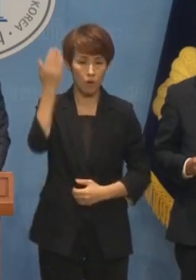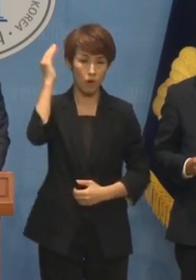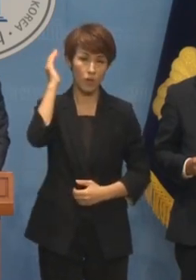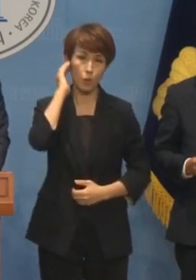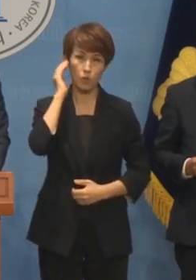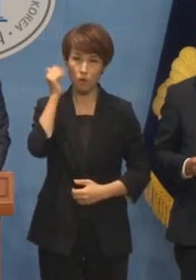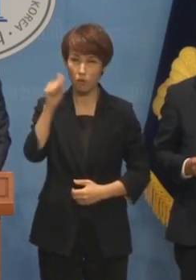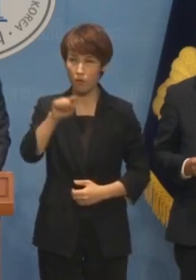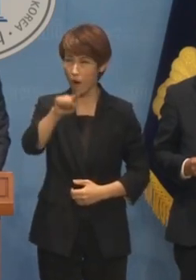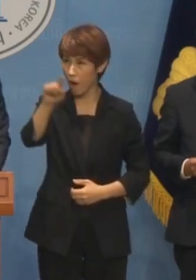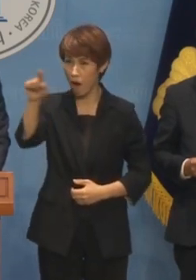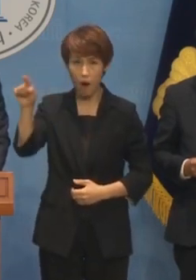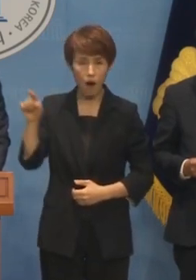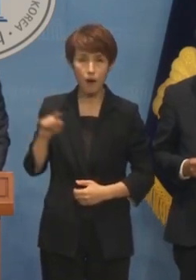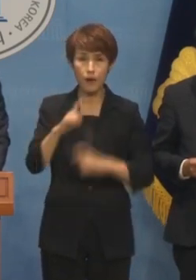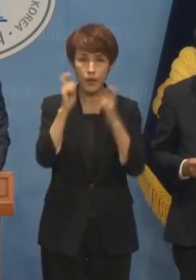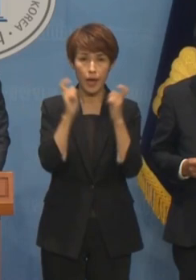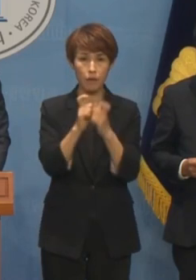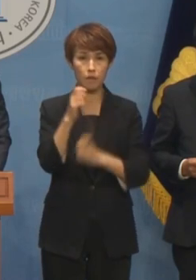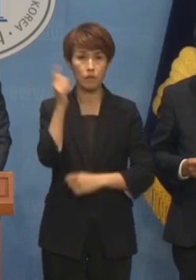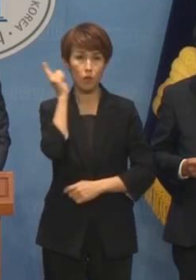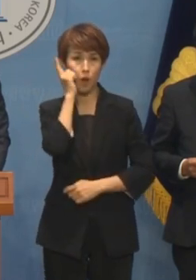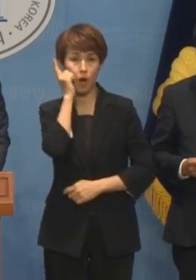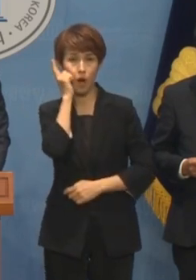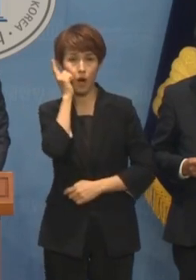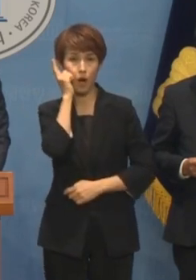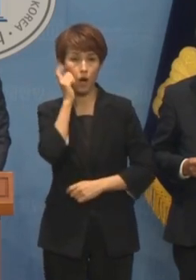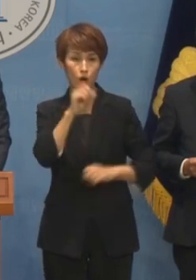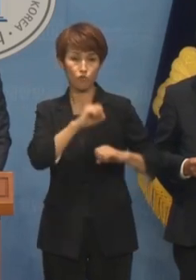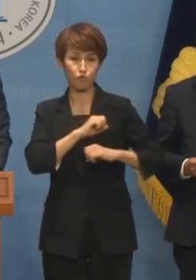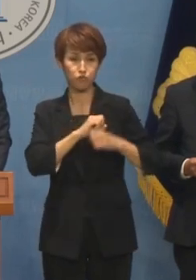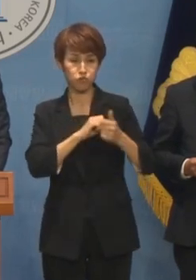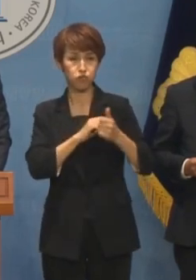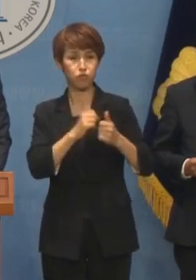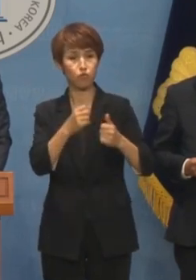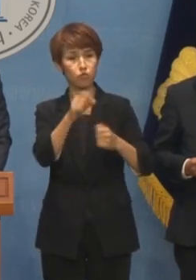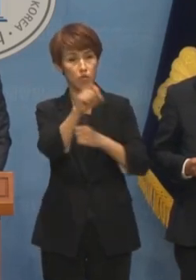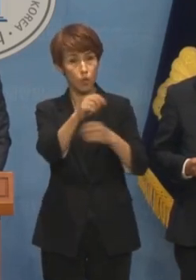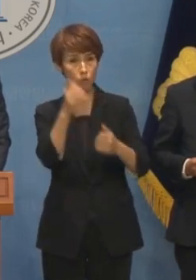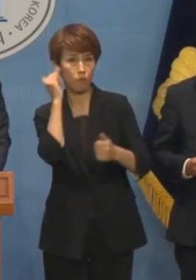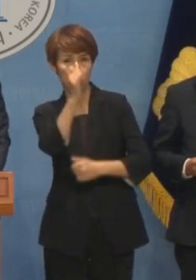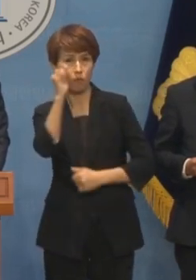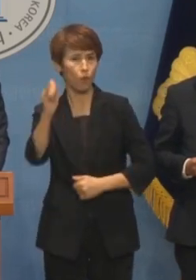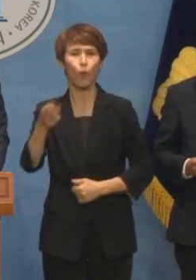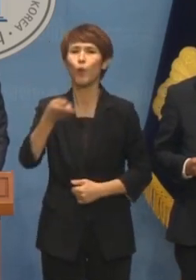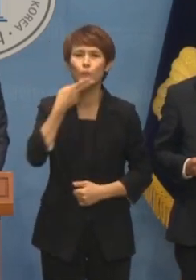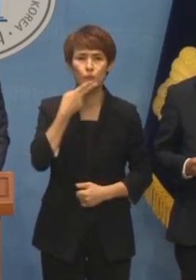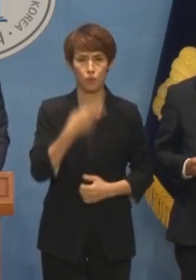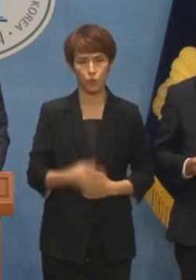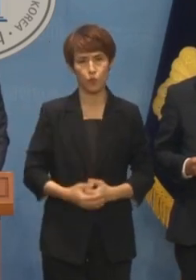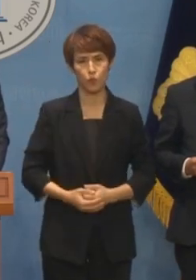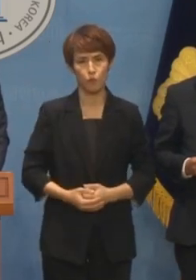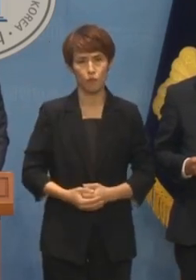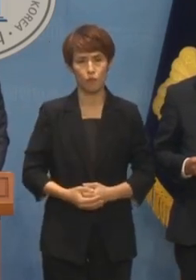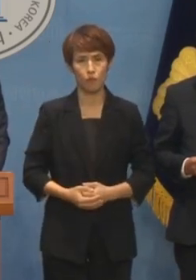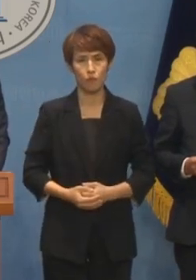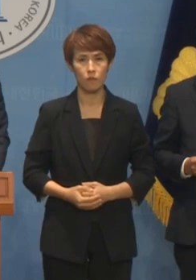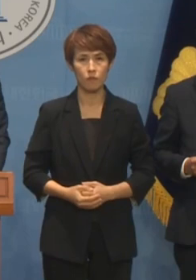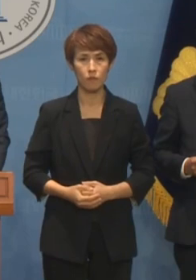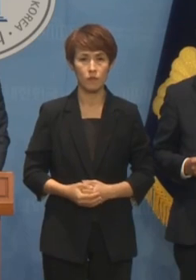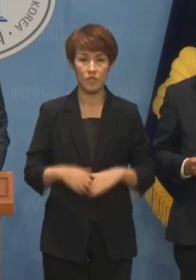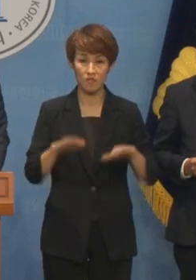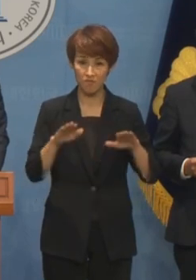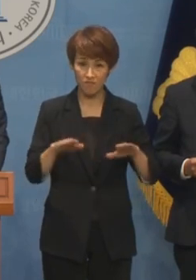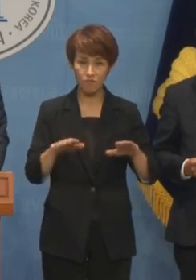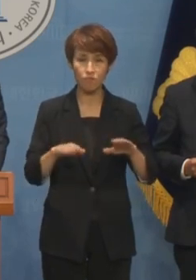그 누구도 개인 전화로 국무위원에게 전화하지 않았을 것입니다. 만약 현